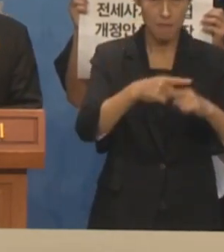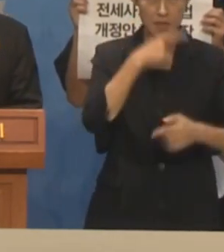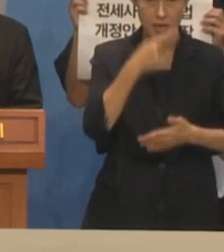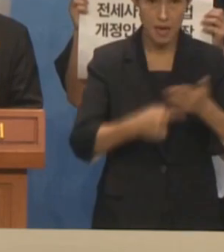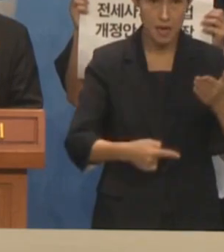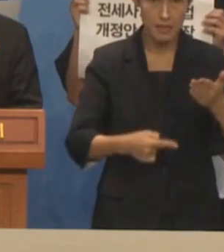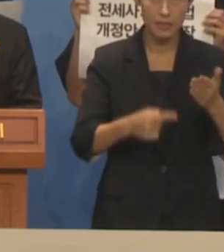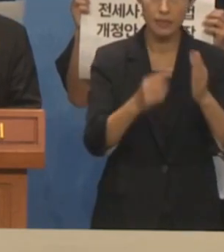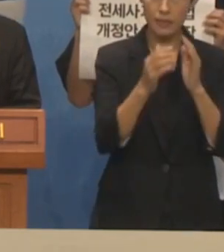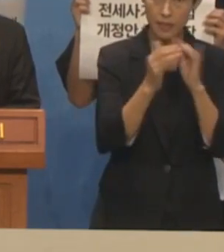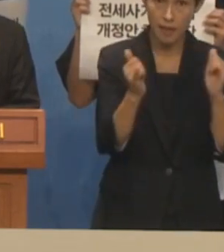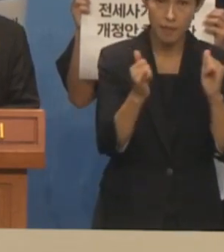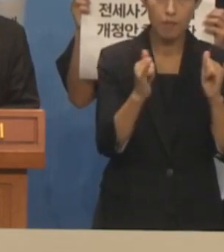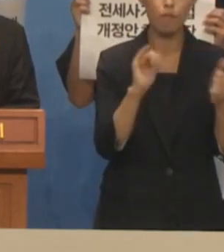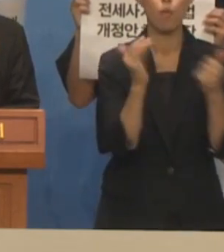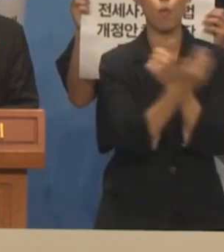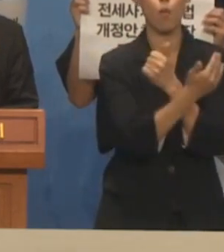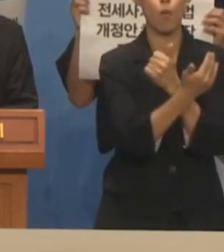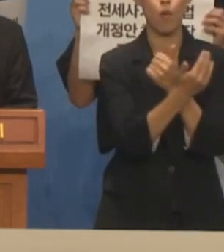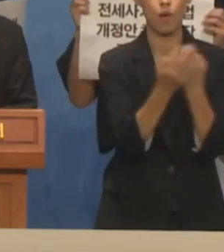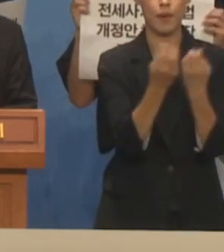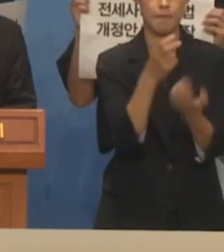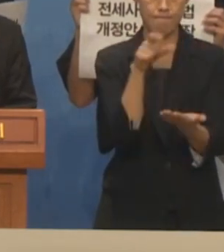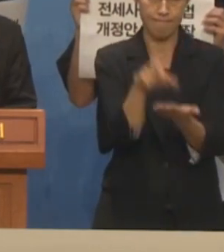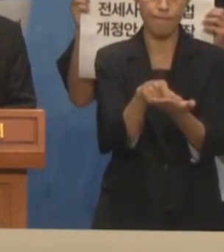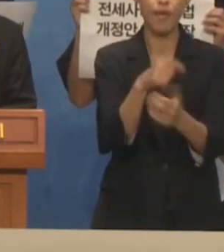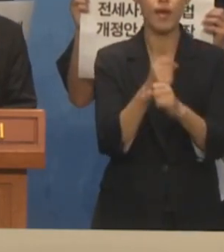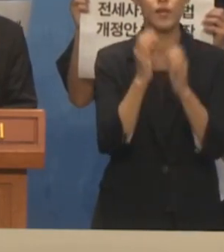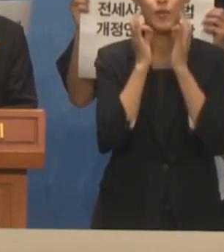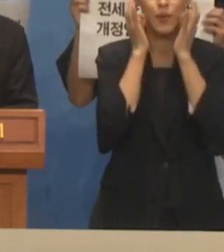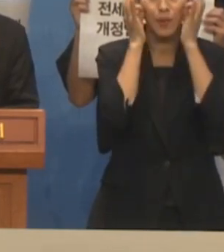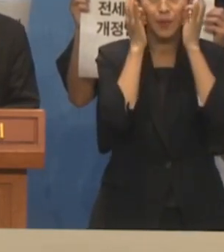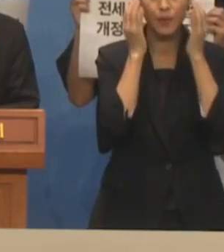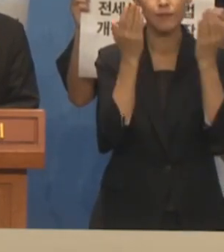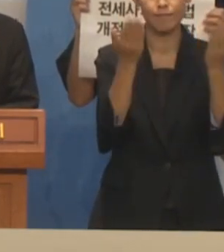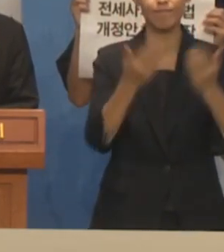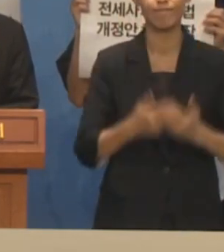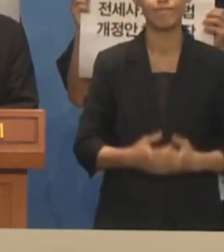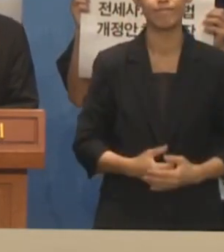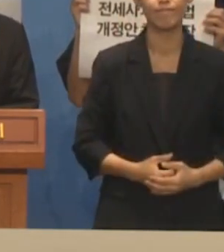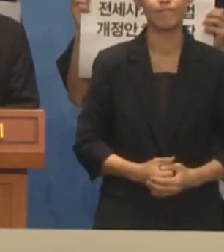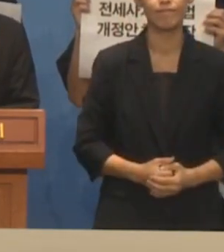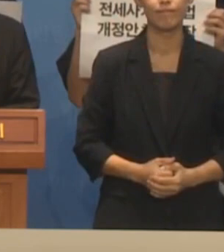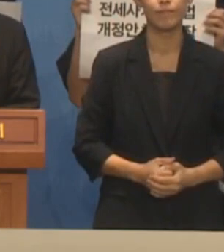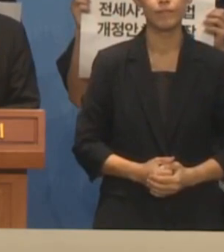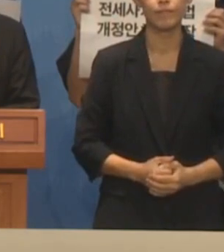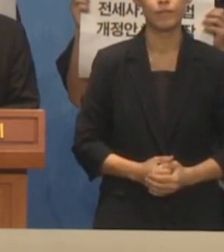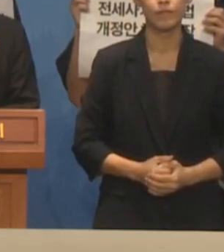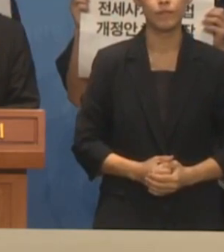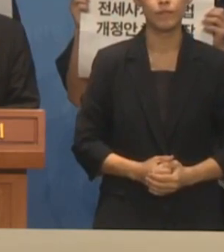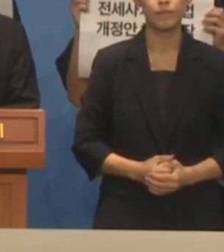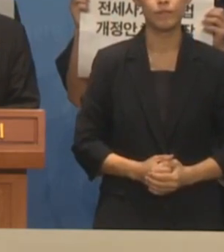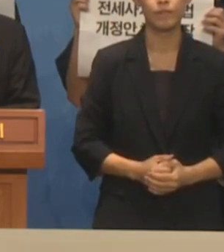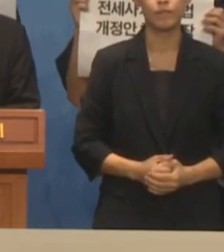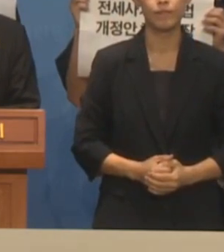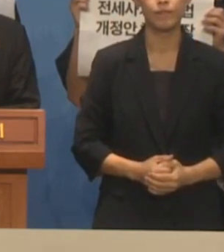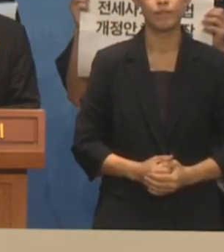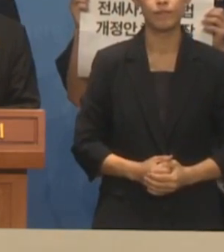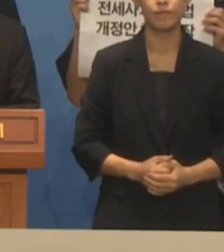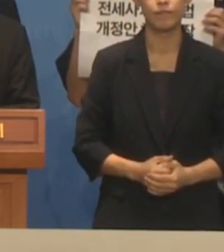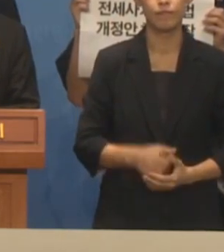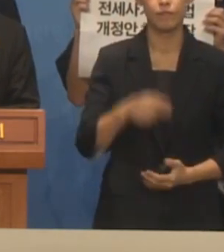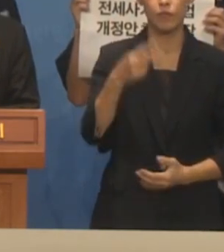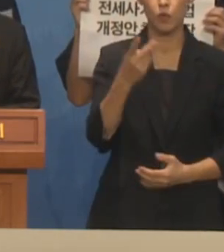수 있는 방안을 담을 수 있도록 노력하겠다는 말씀을 드리겠습니다. 그리고 지속적으로 저희가